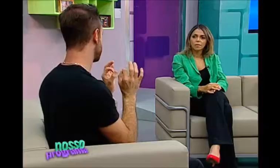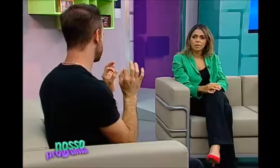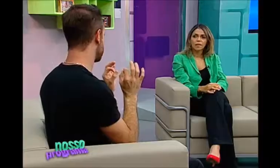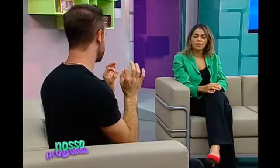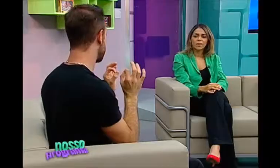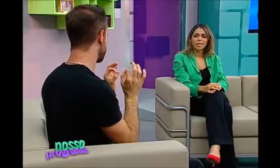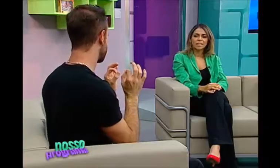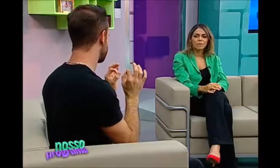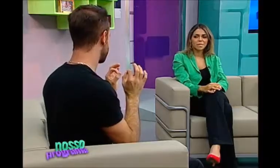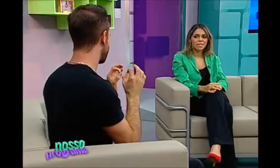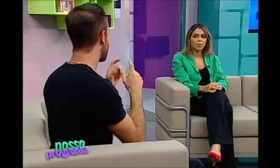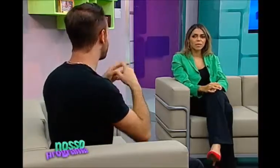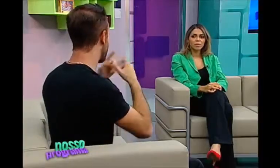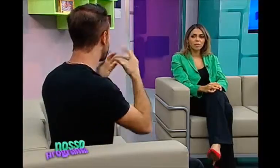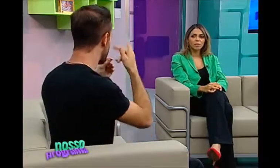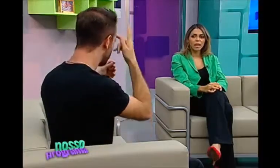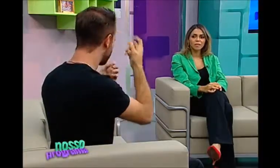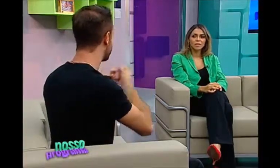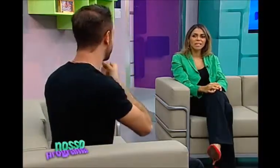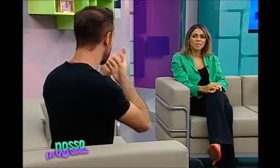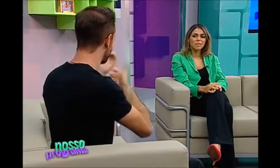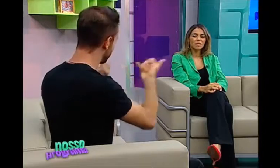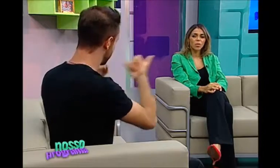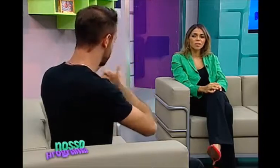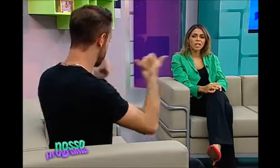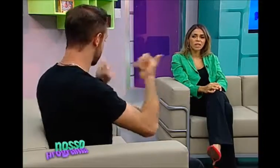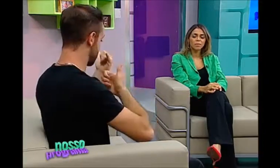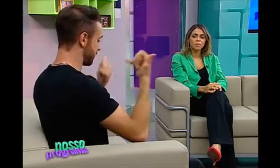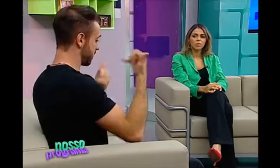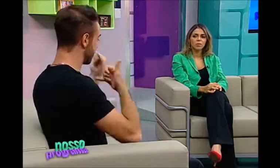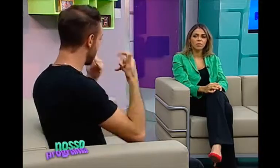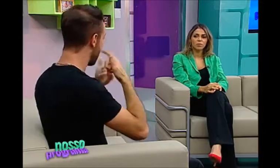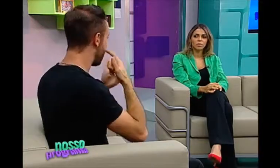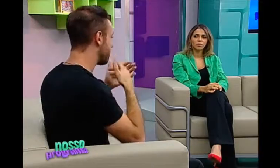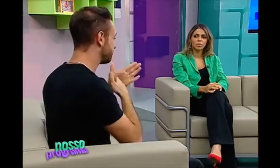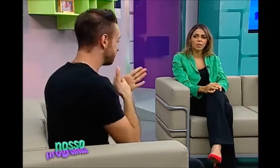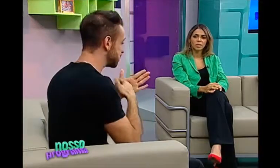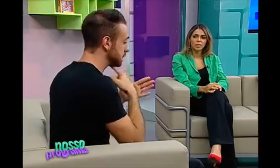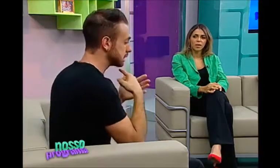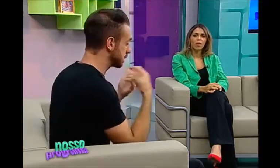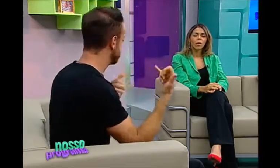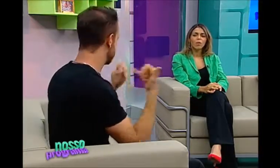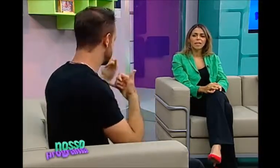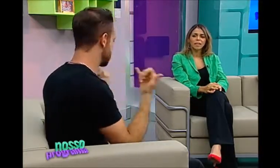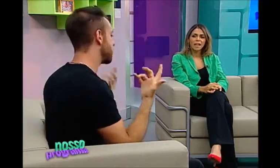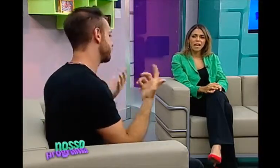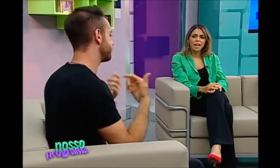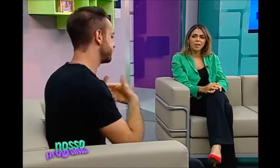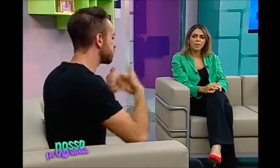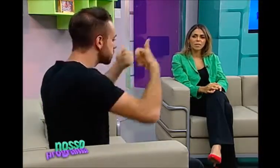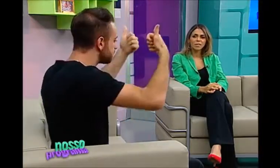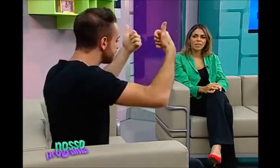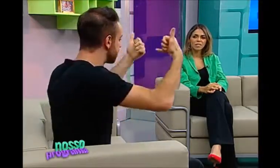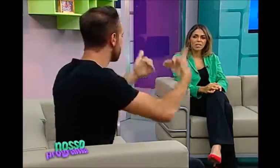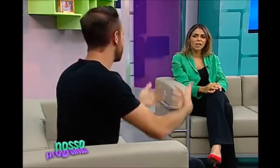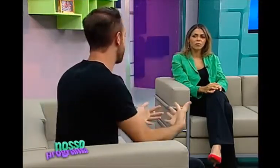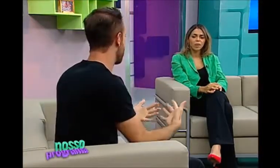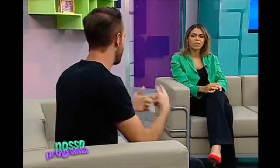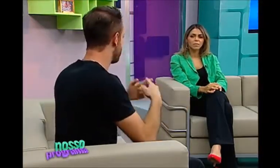Ele falou que as empresas não entram em contato, é mais as pessoas, né, que perguntam informações e tal. Como é que é? Eu ainda não entendi, eu vou lá e explico